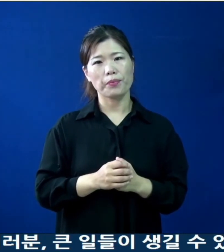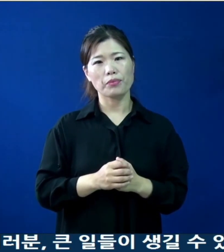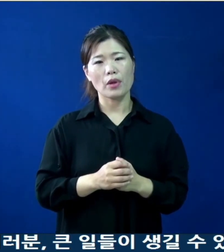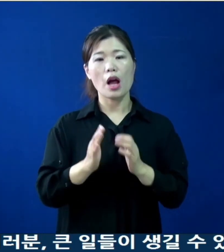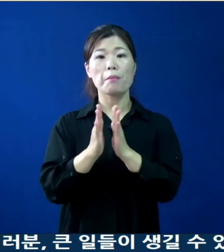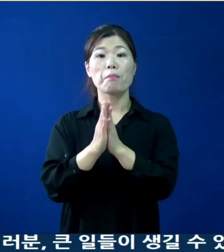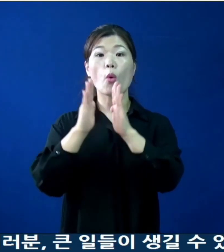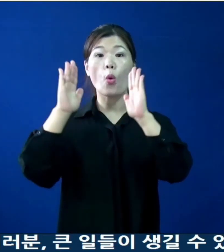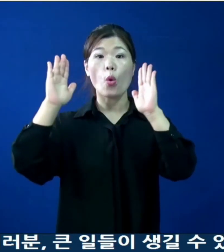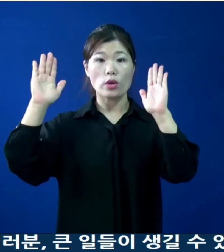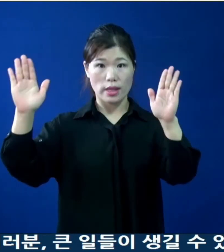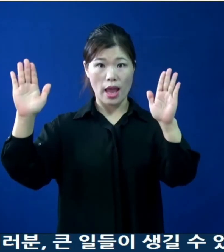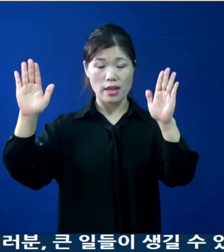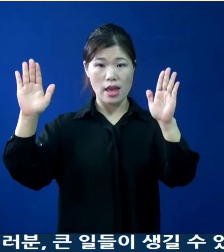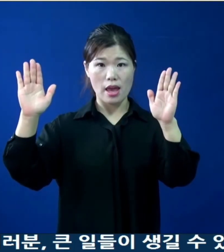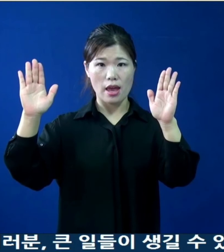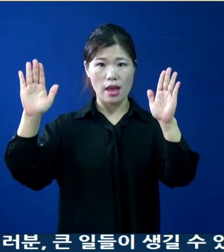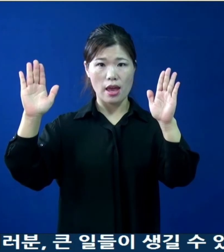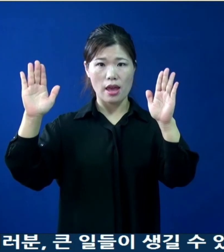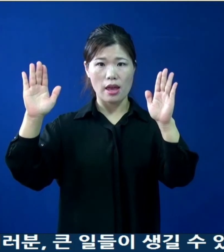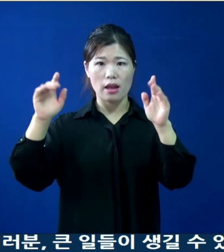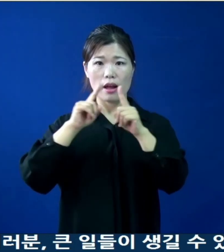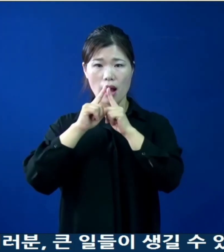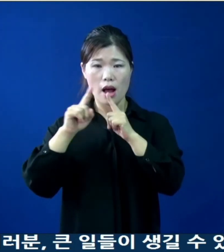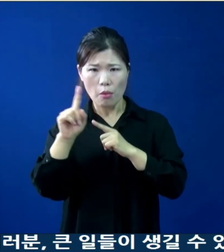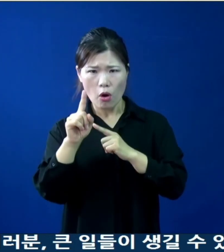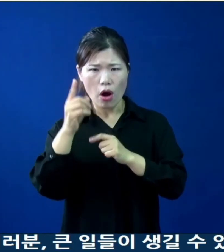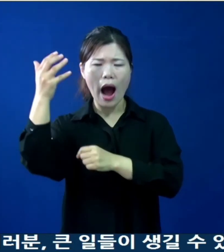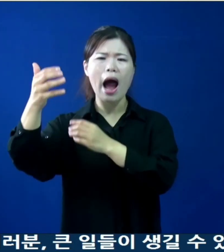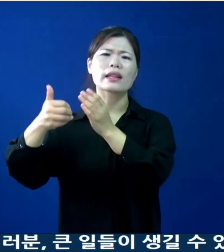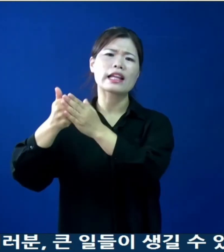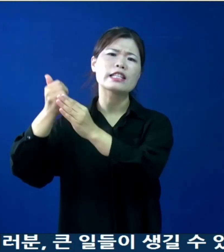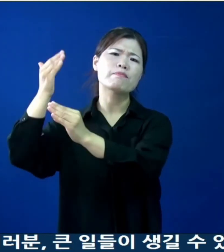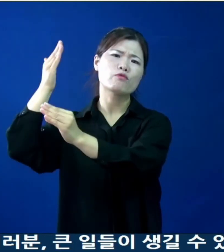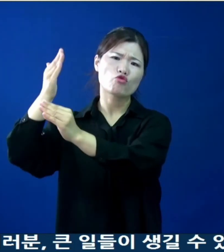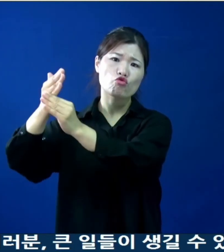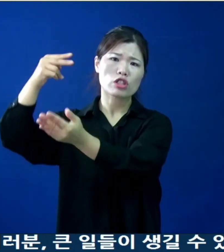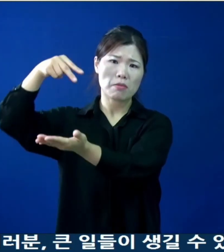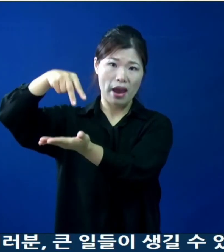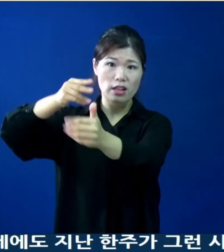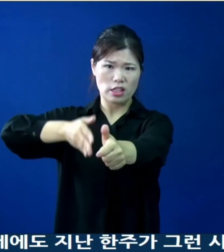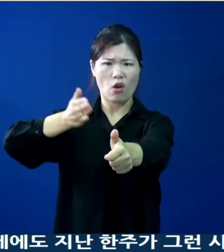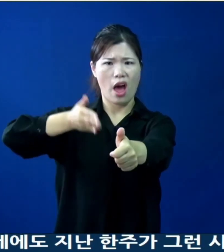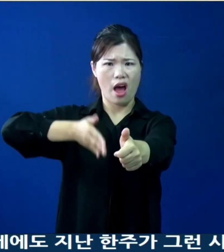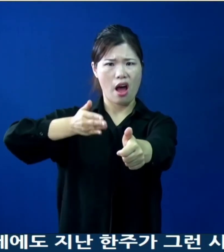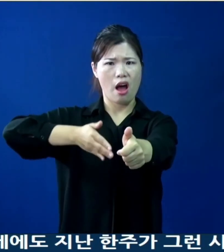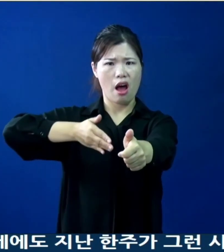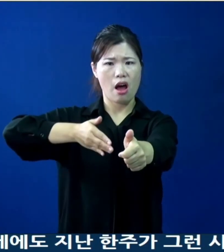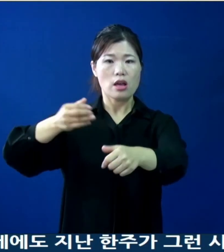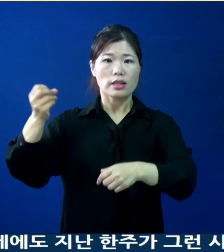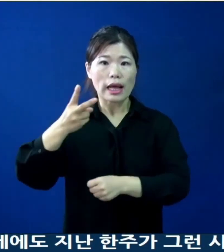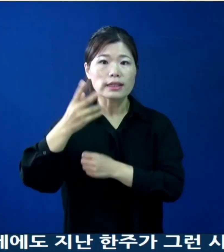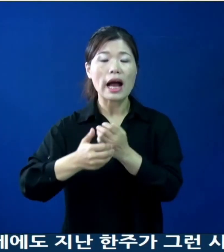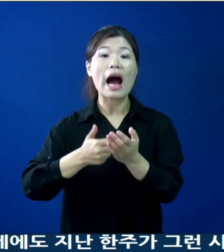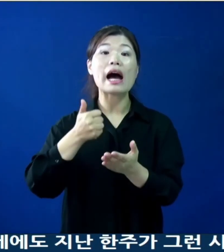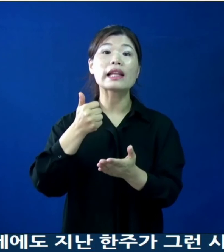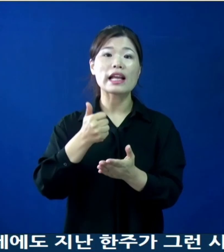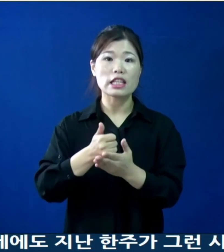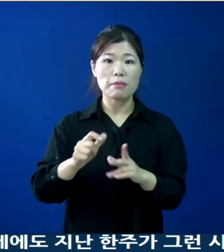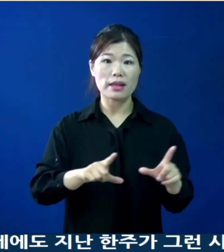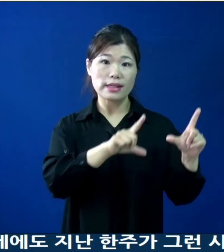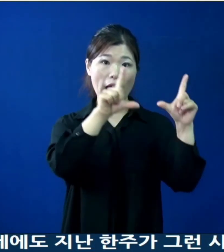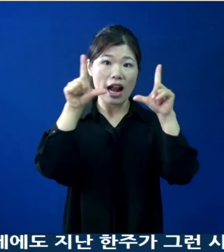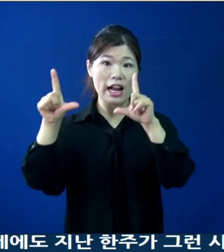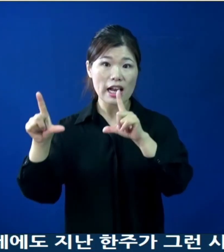모세의 원칙, 하나님 중심에 서라. 다시 하나님을 삶의 중심에